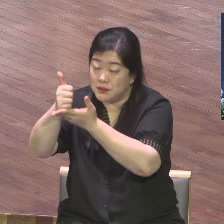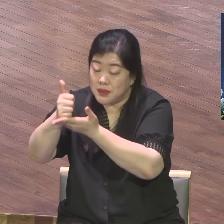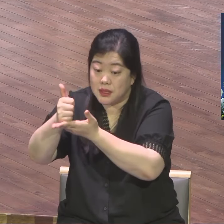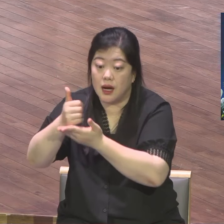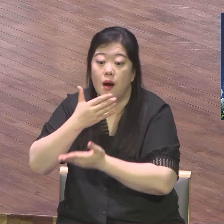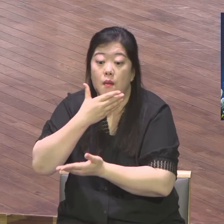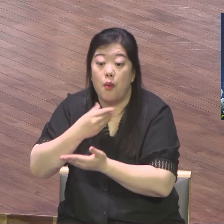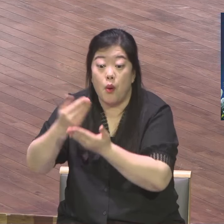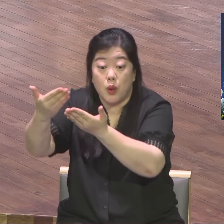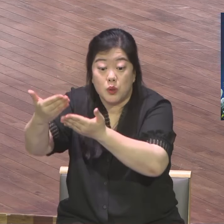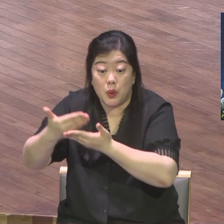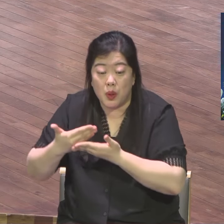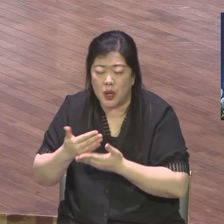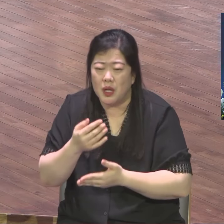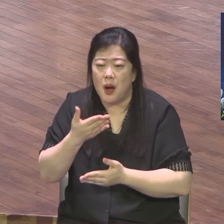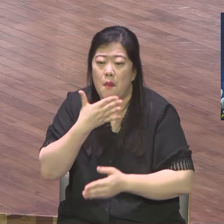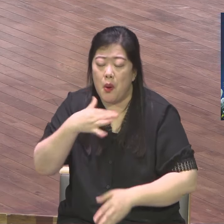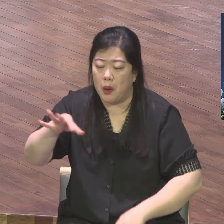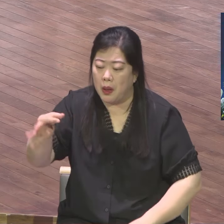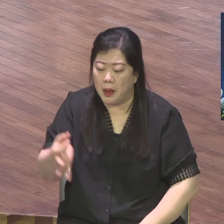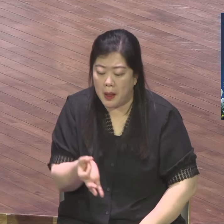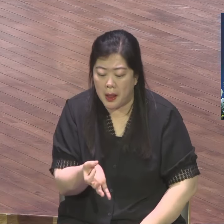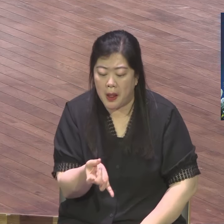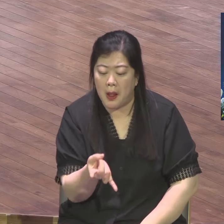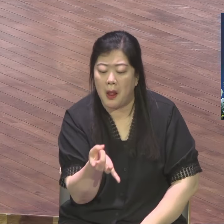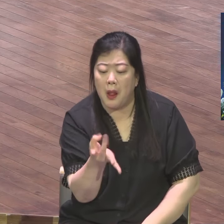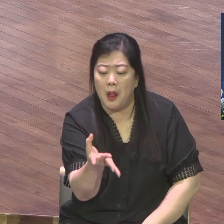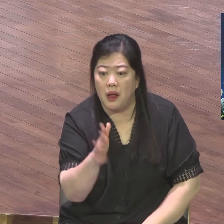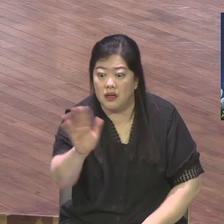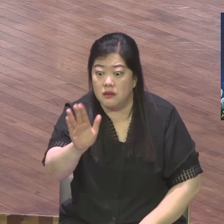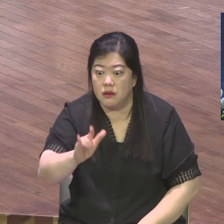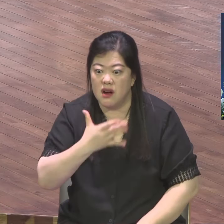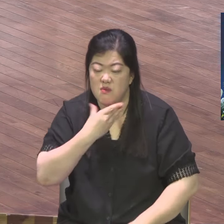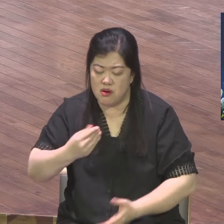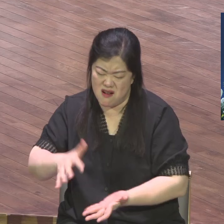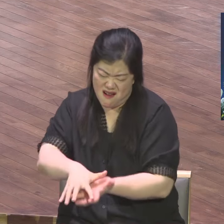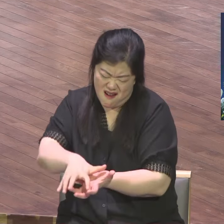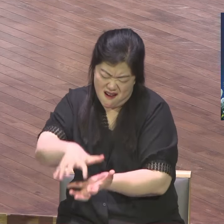그냥 창고 가득 차게 해 주시고 포도주가 넘치도록 주겠다.